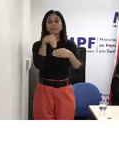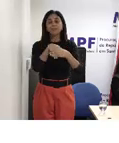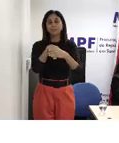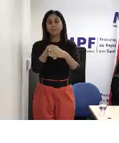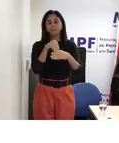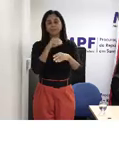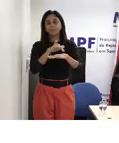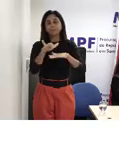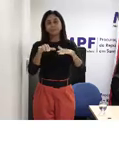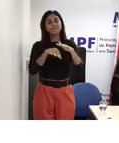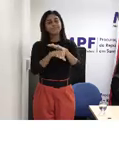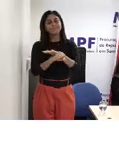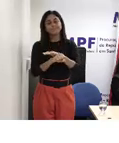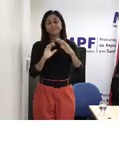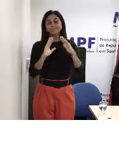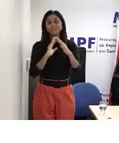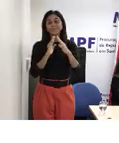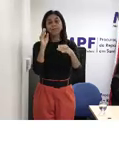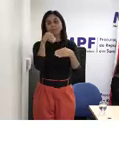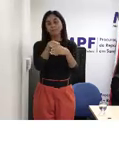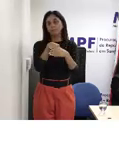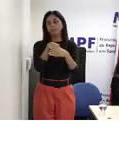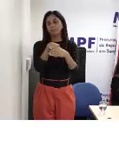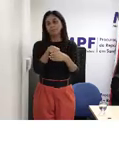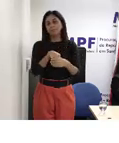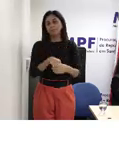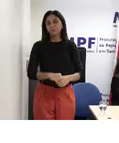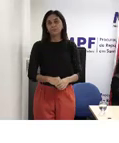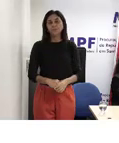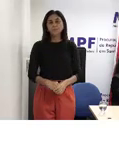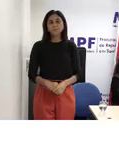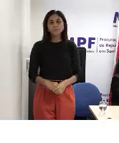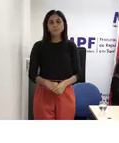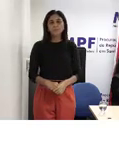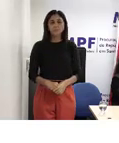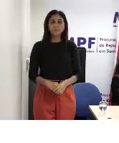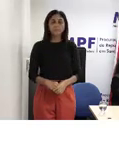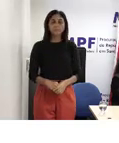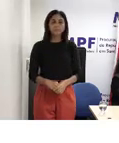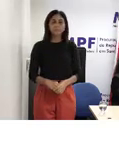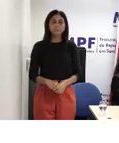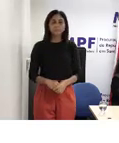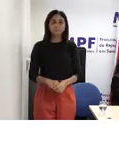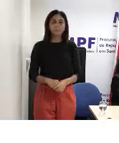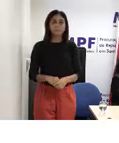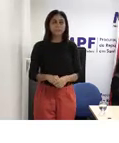acontece aqui dentro de casa é que parece que a subnotificação